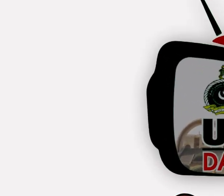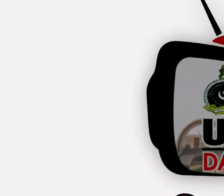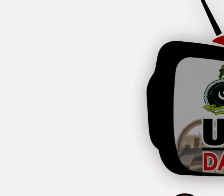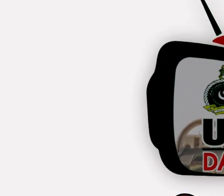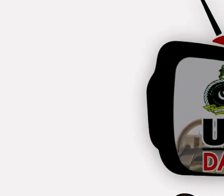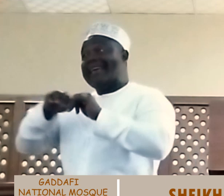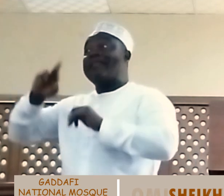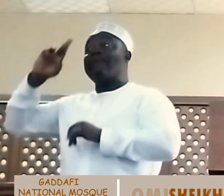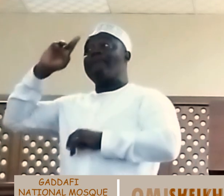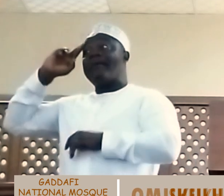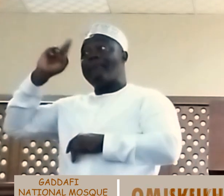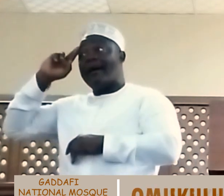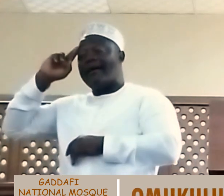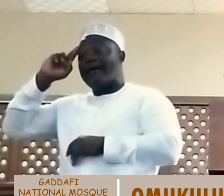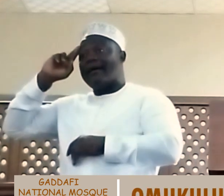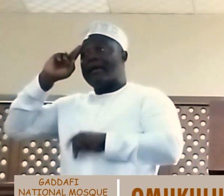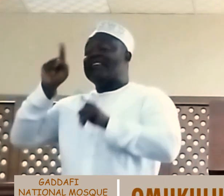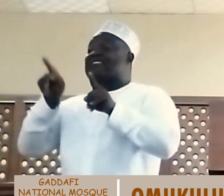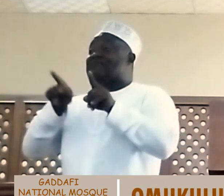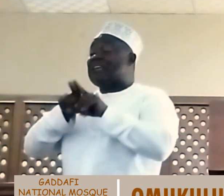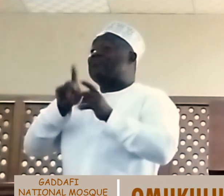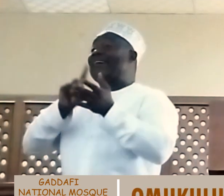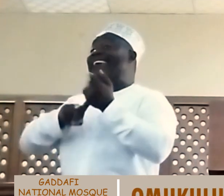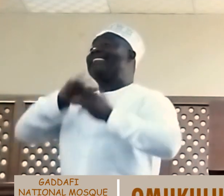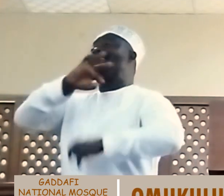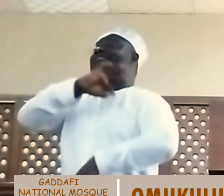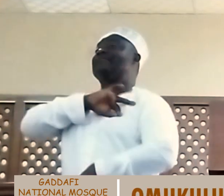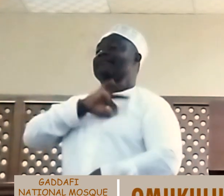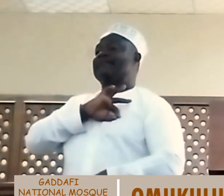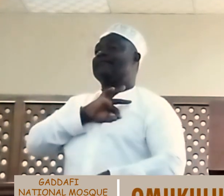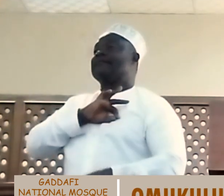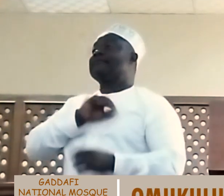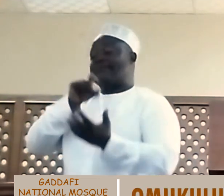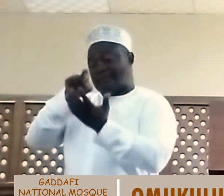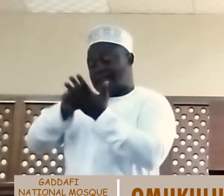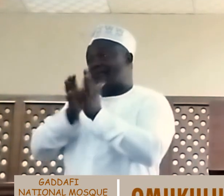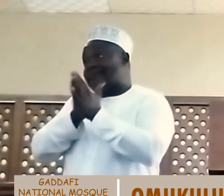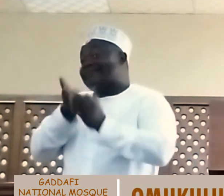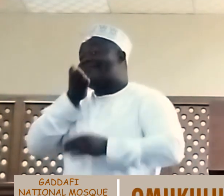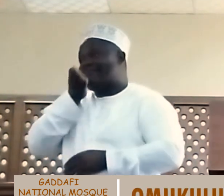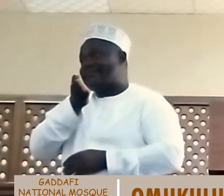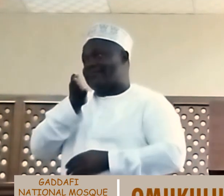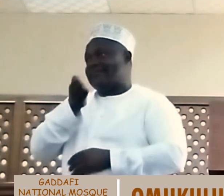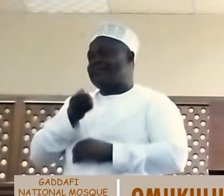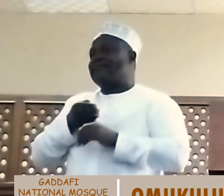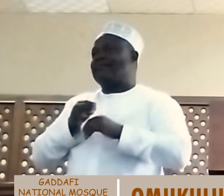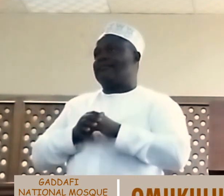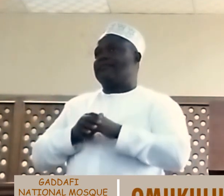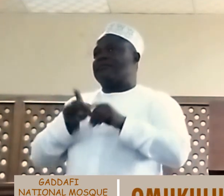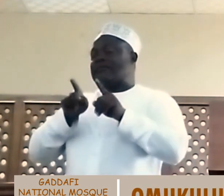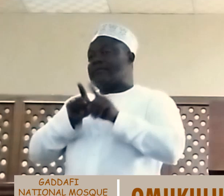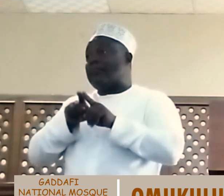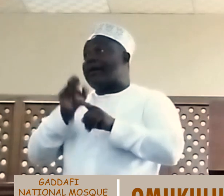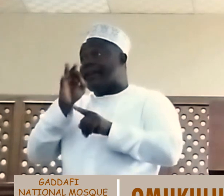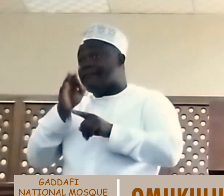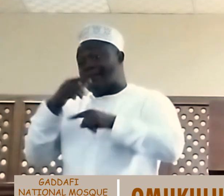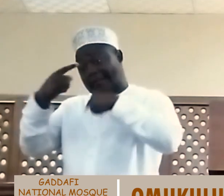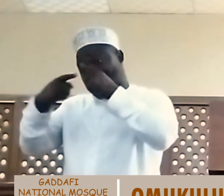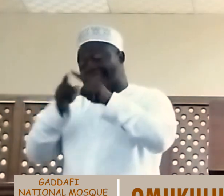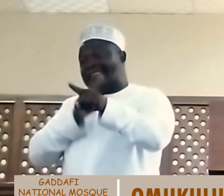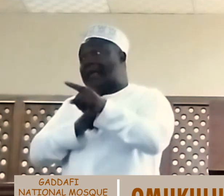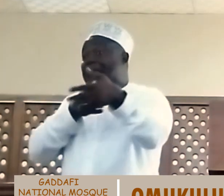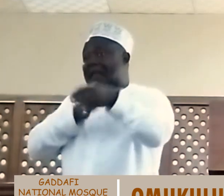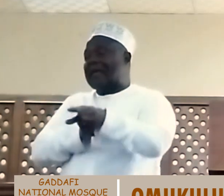ddala bakyajjukirwa oba nga bakyafuna empeera mu mushafu gwe baaleka. Au taraka waladan yastaghfir lahu